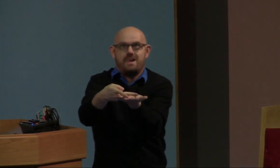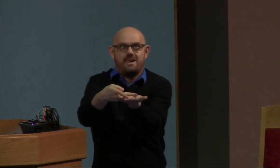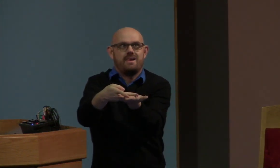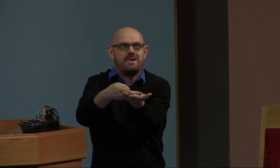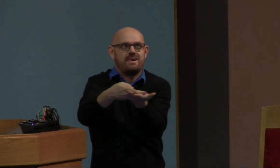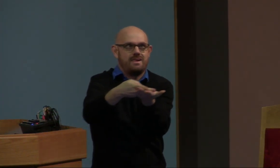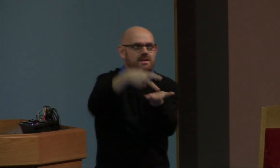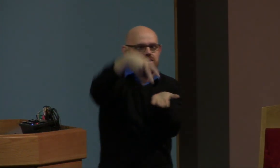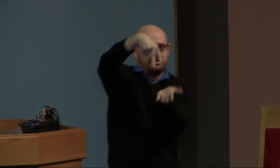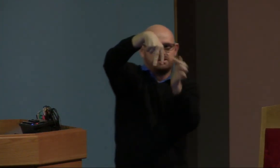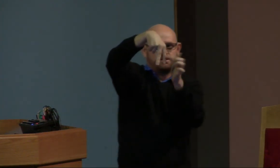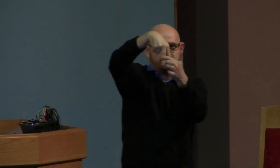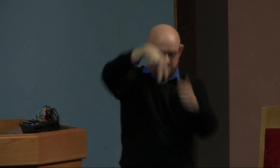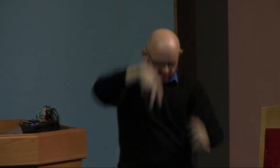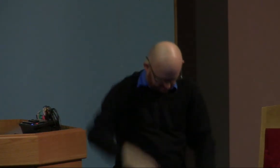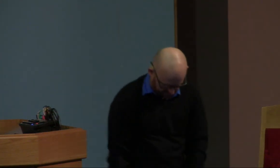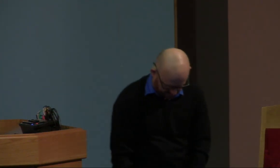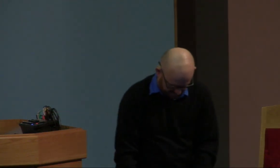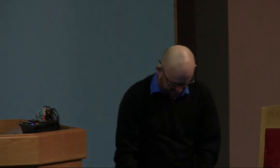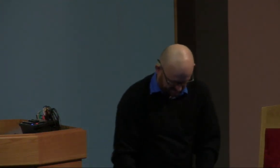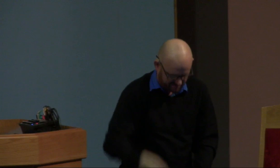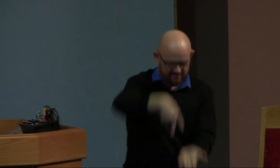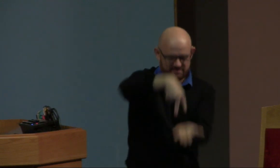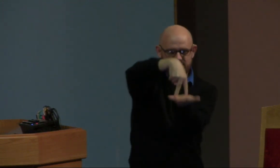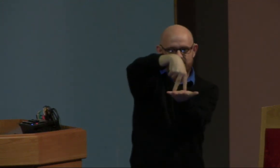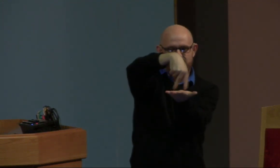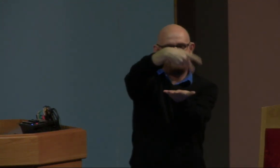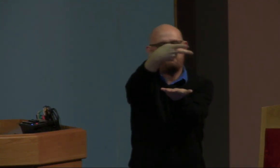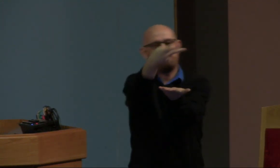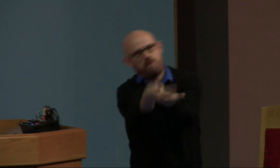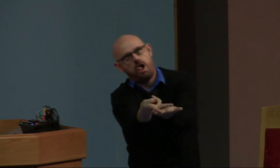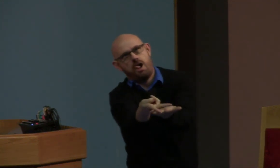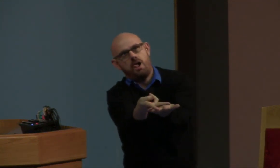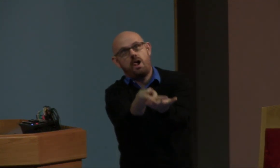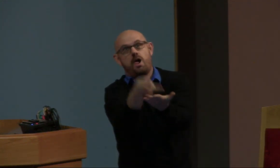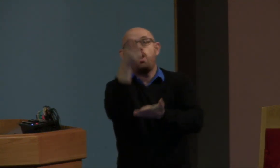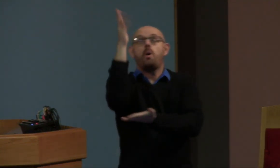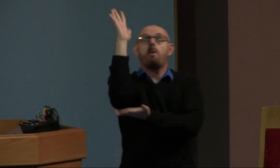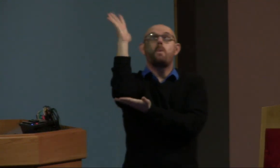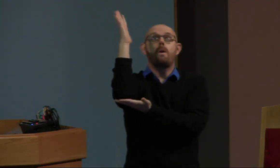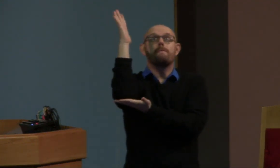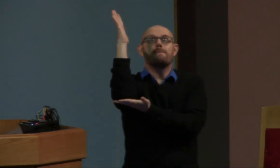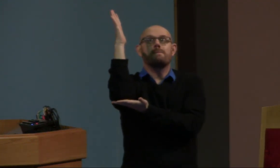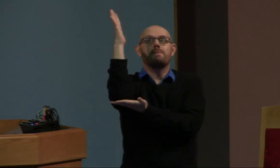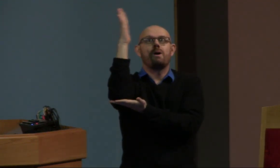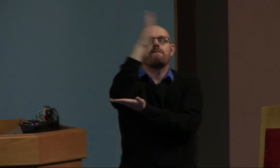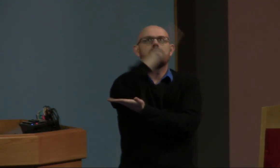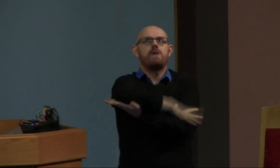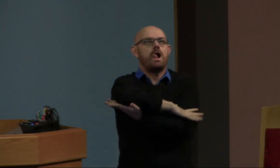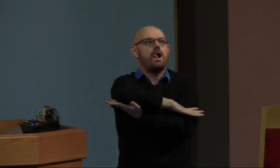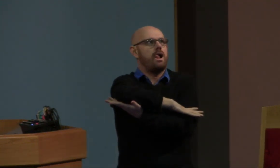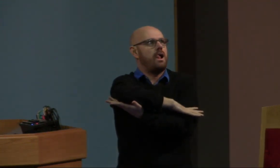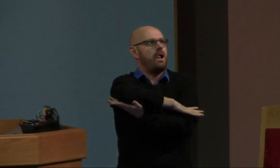'n persoon val, ja, maar 'n boom val nie. So hoe moet ons dit verduidelik? 'n boom val,